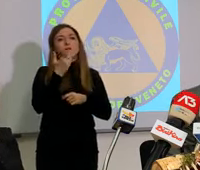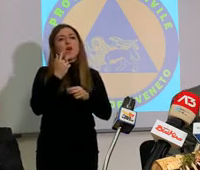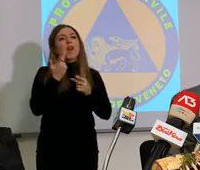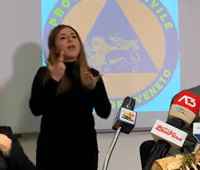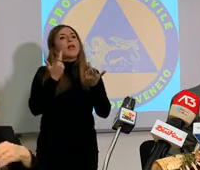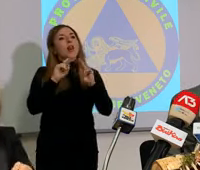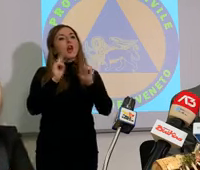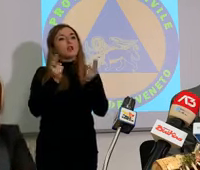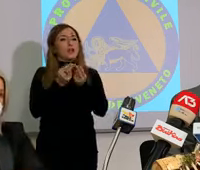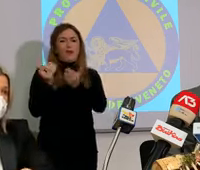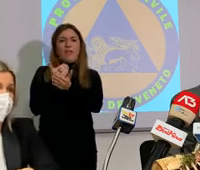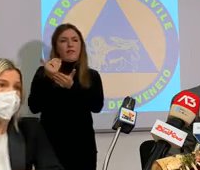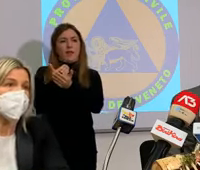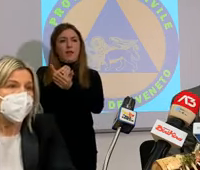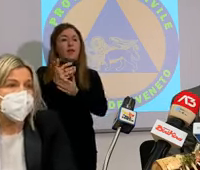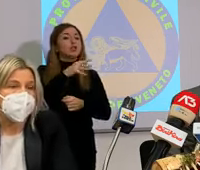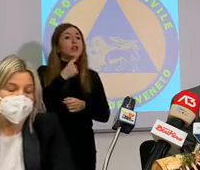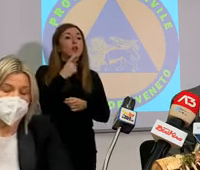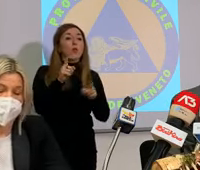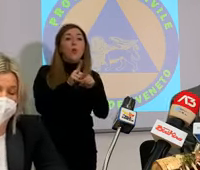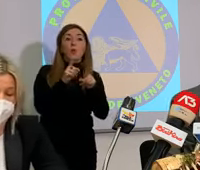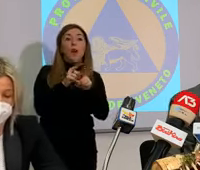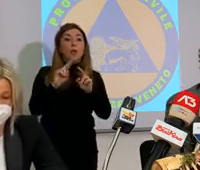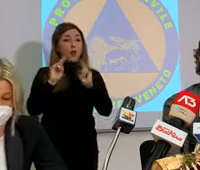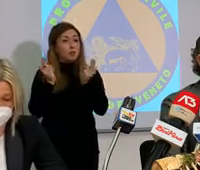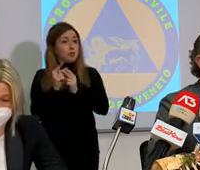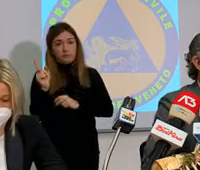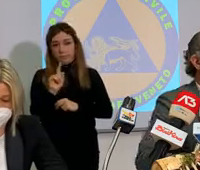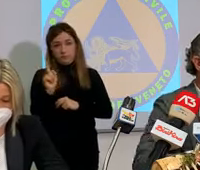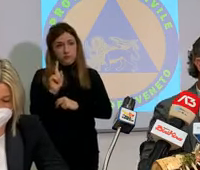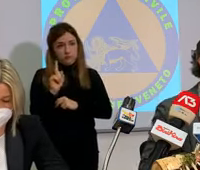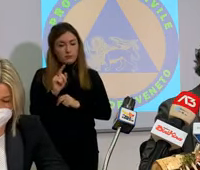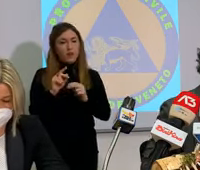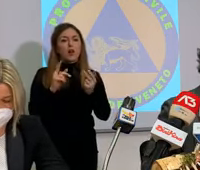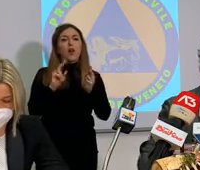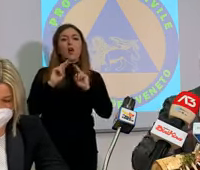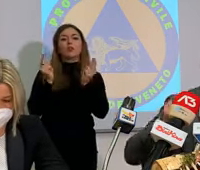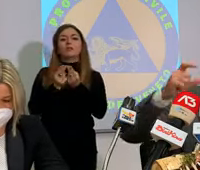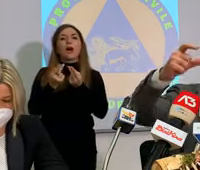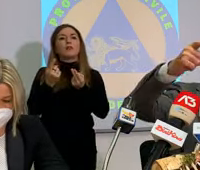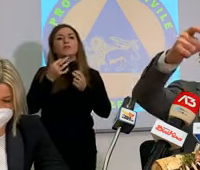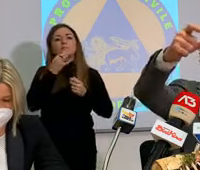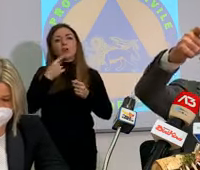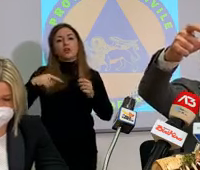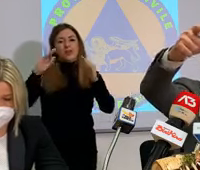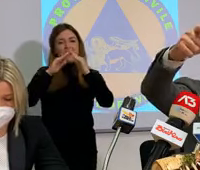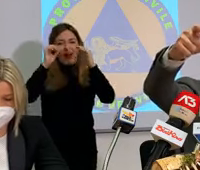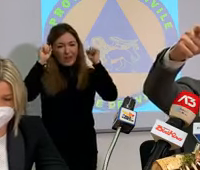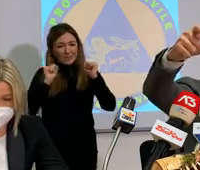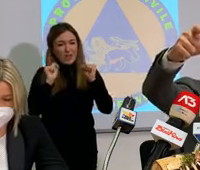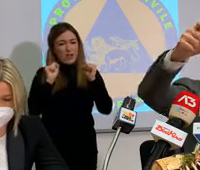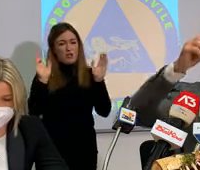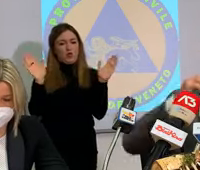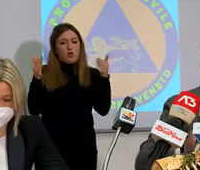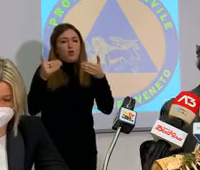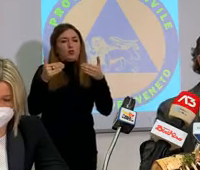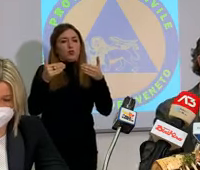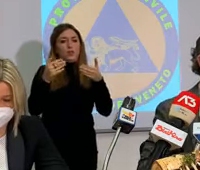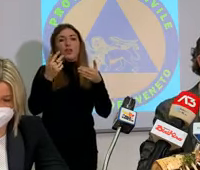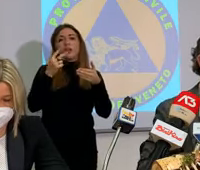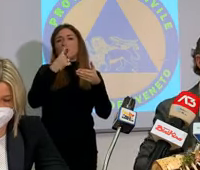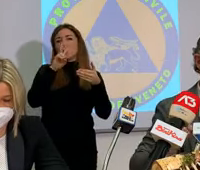non è logan c'è un'altra roba cielo da un c'era eravamo chiusi in casa addirittura con i 200 metri per fare due passi